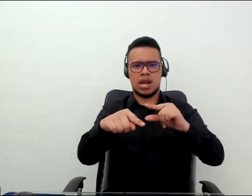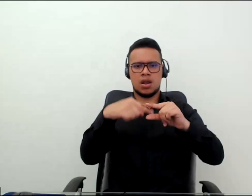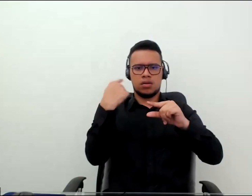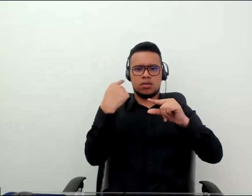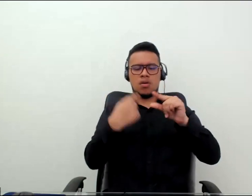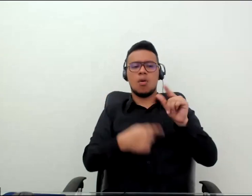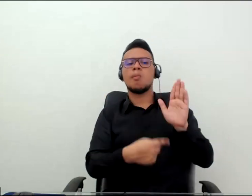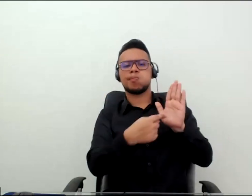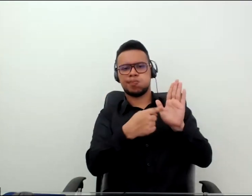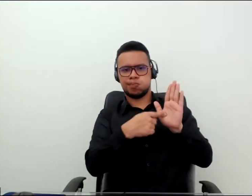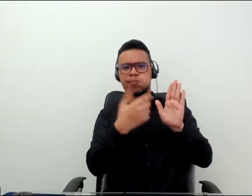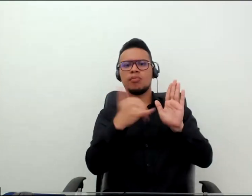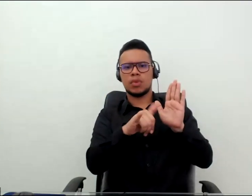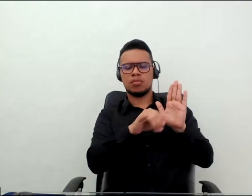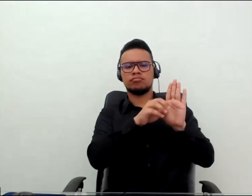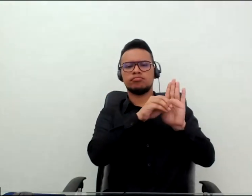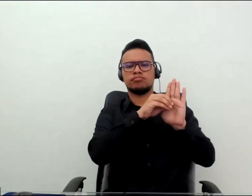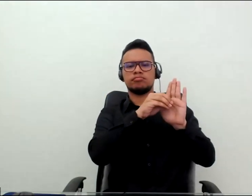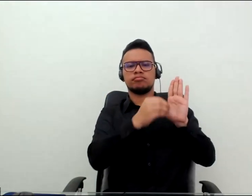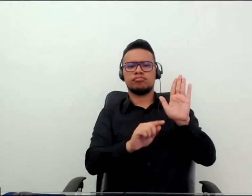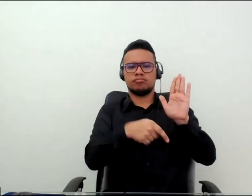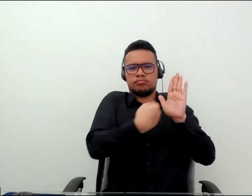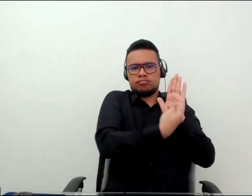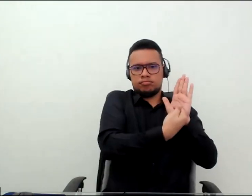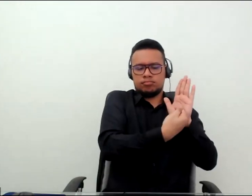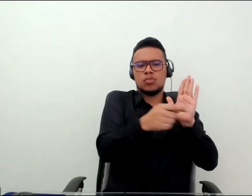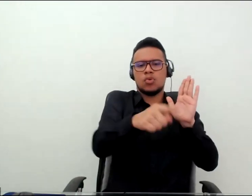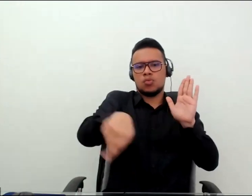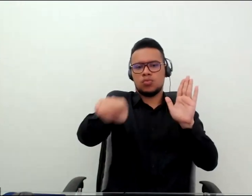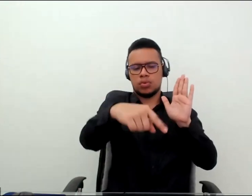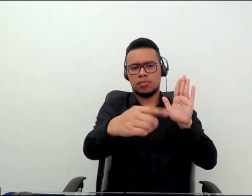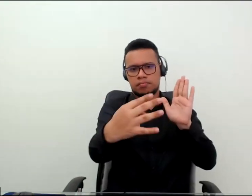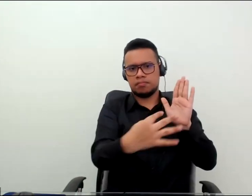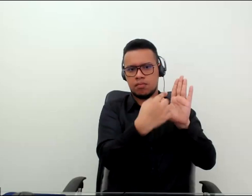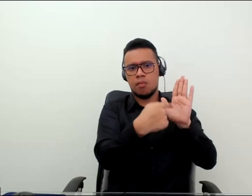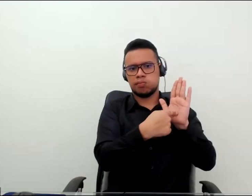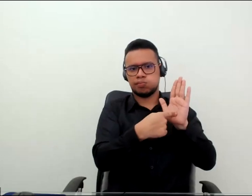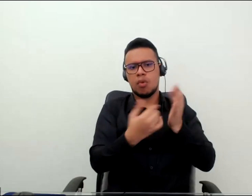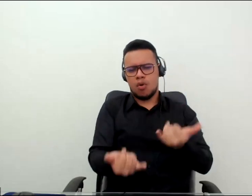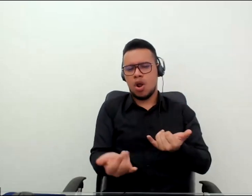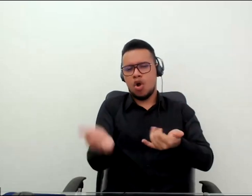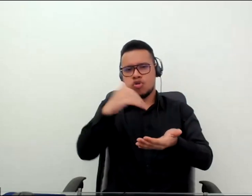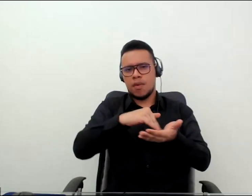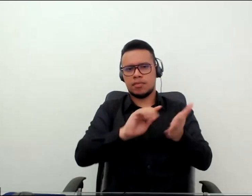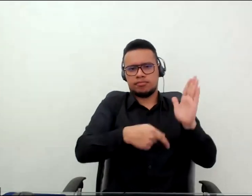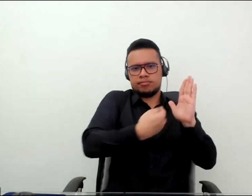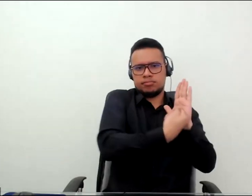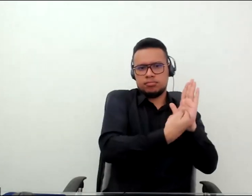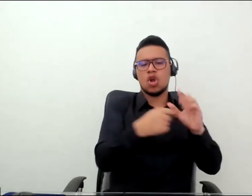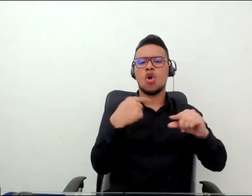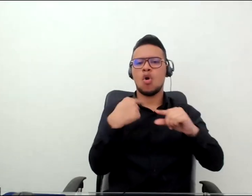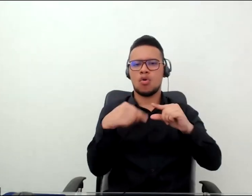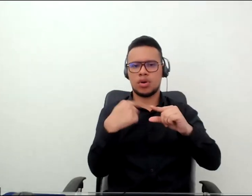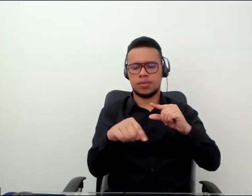ya es fue compartido por el chat en estos momentos lo van a compartir nuevamente y también tenemos